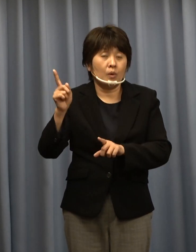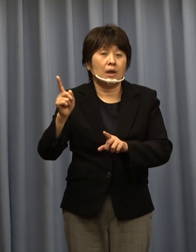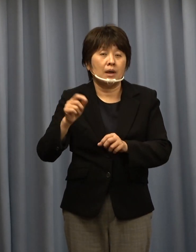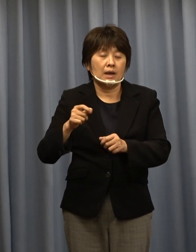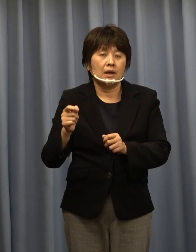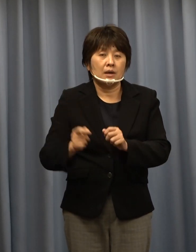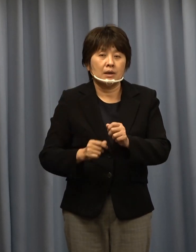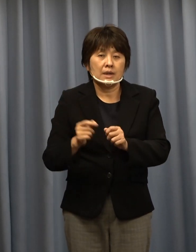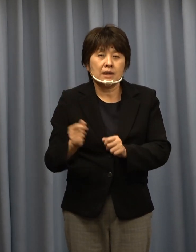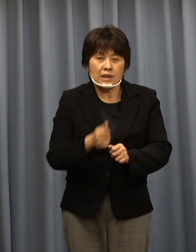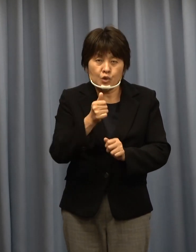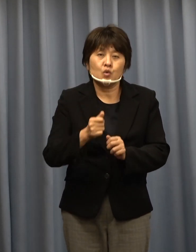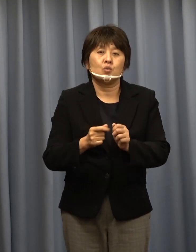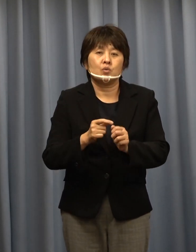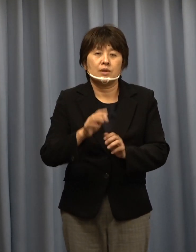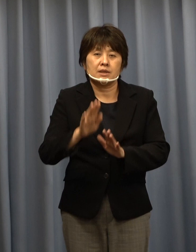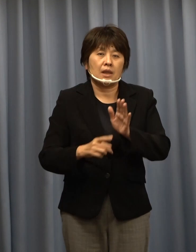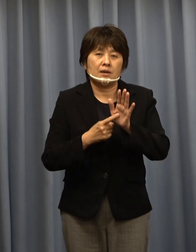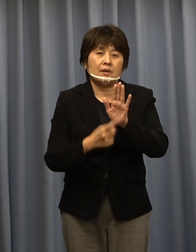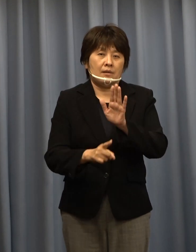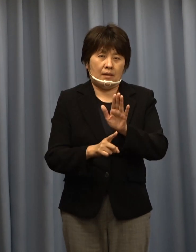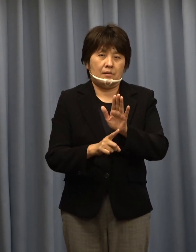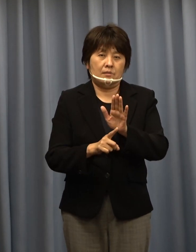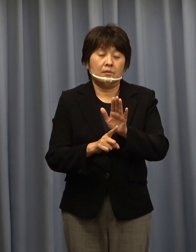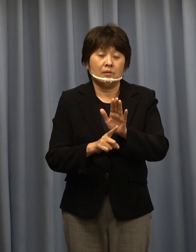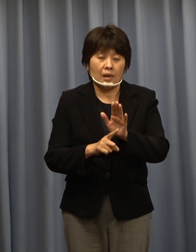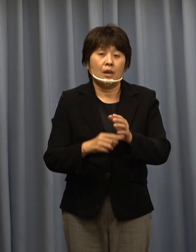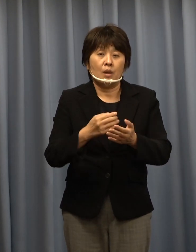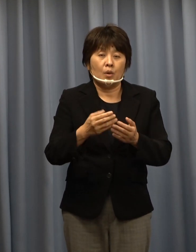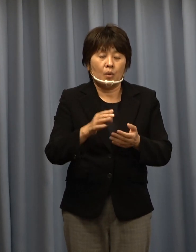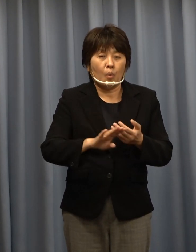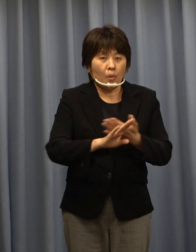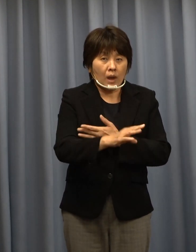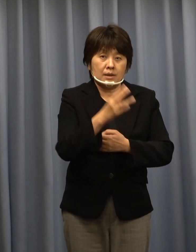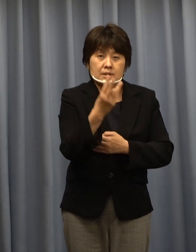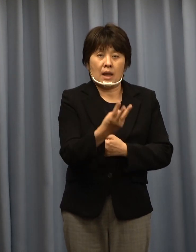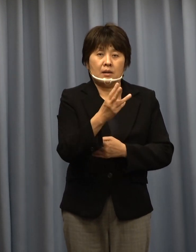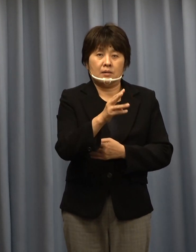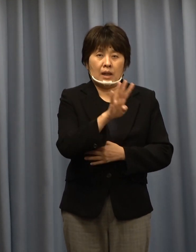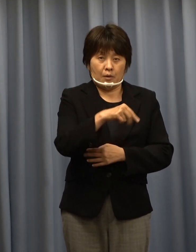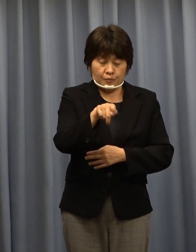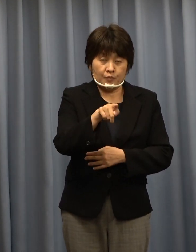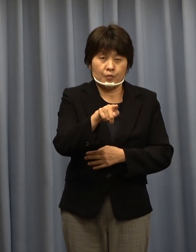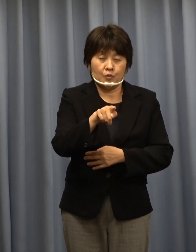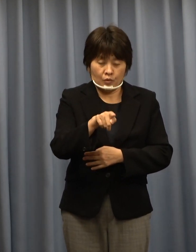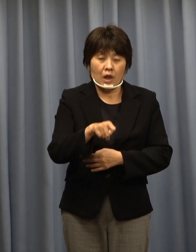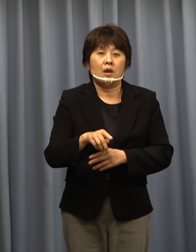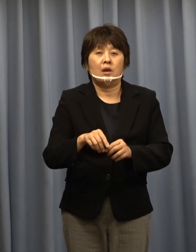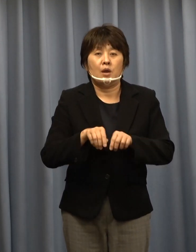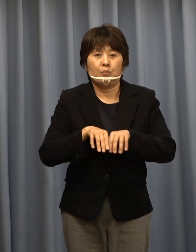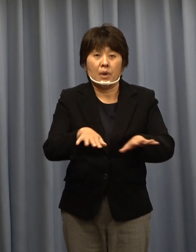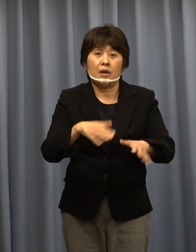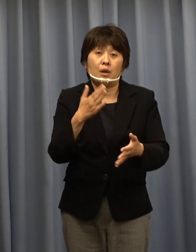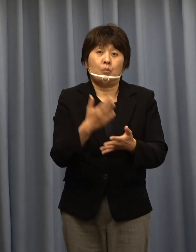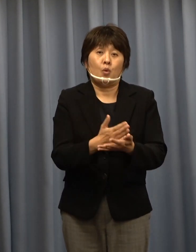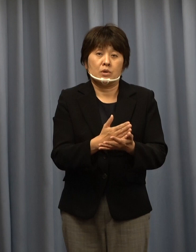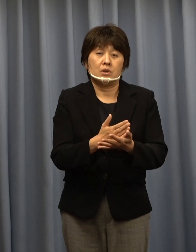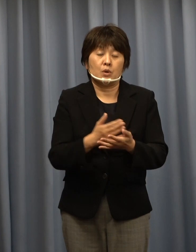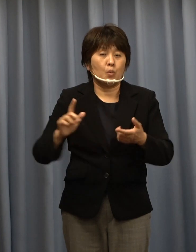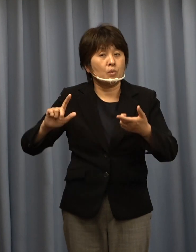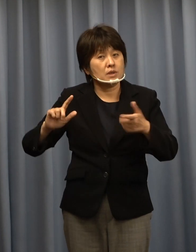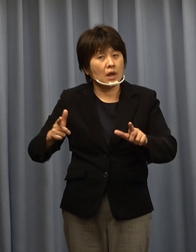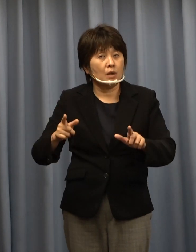り、3県においてはまん延等防止、まん延防止等重点措置であるというこの違いについ